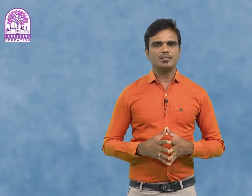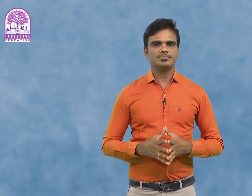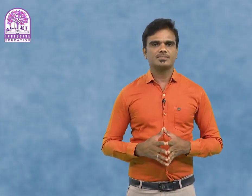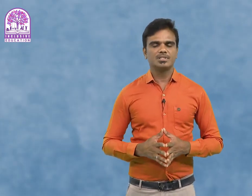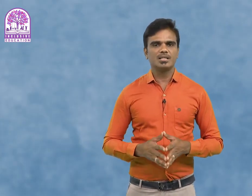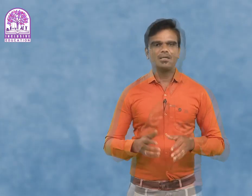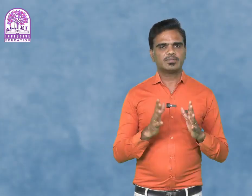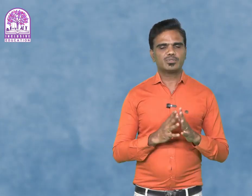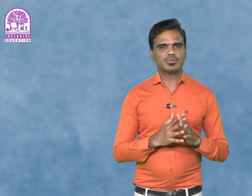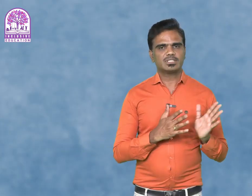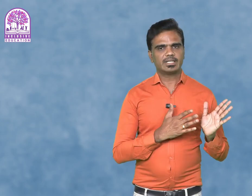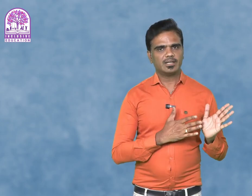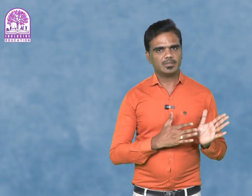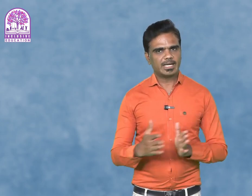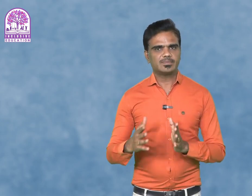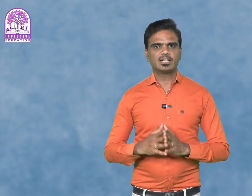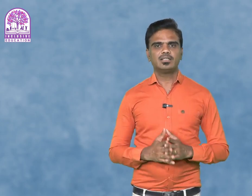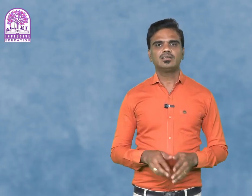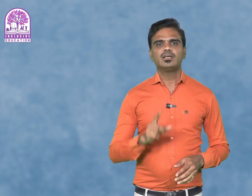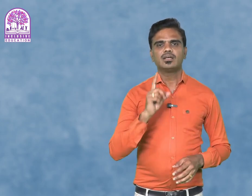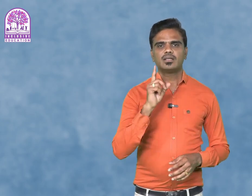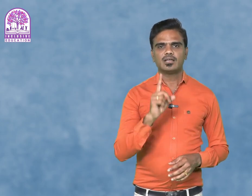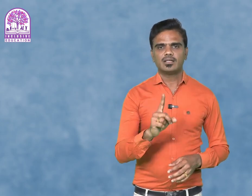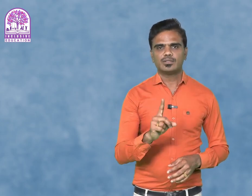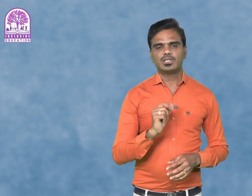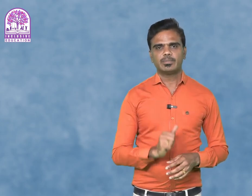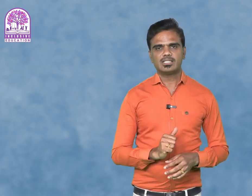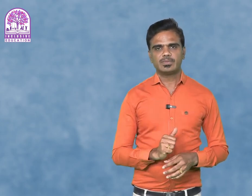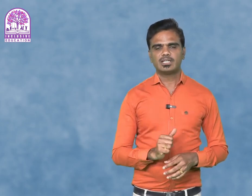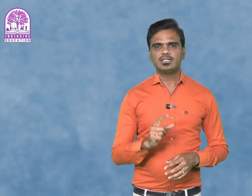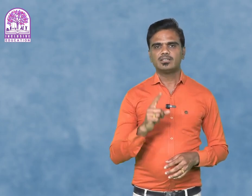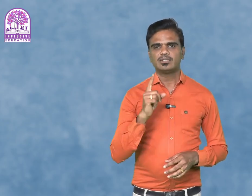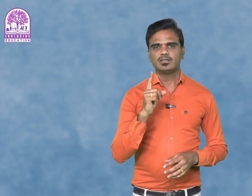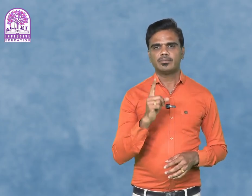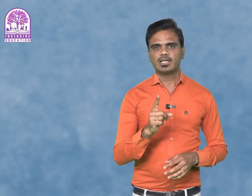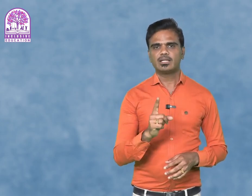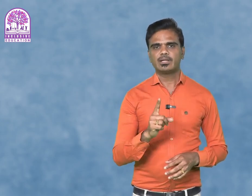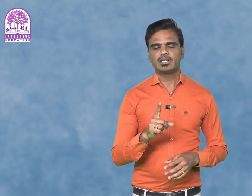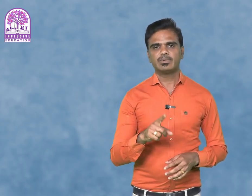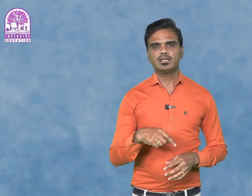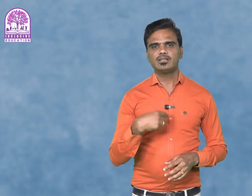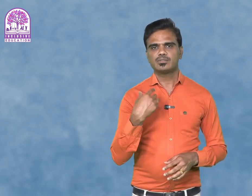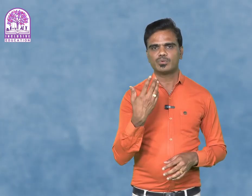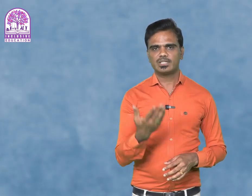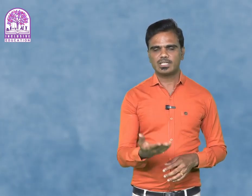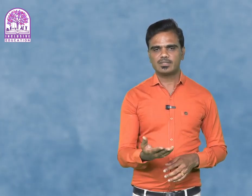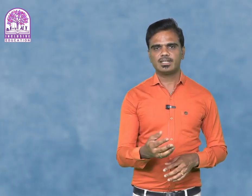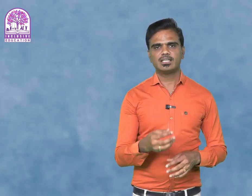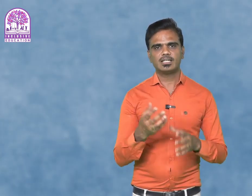சரிங்களா. ஸோ இதெல்லாம் சொல்லி கொடுத்த சைன் எல்லாத்தையும் ப்ராக்டிஸ் பண்ணுங்கள், தொடர்ந்து பயிற்சி பண்ணுங்கள், மறந்துடாமல் என்ன பண்ணுங்க அப்படின்னா, உங்களுக்கு தெரிஞ்சவங்கள்ட்ட,